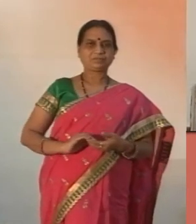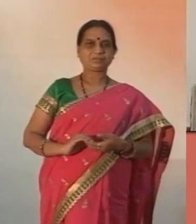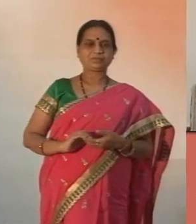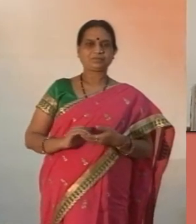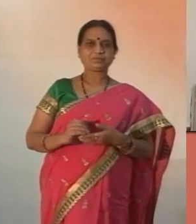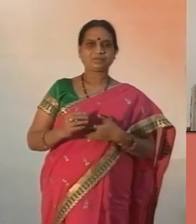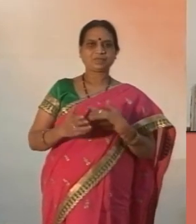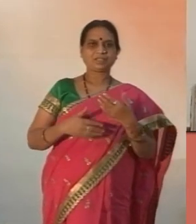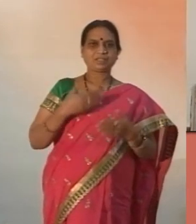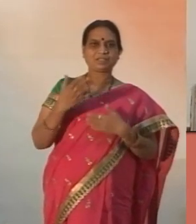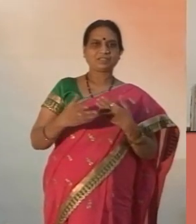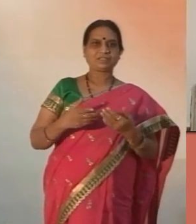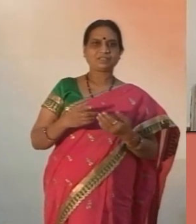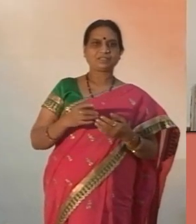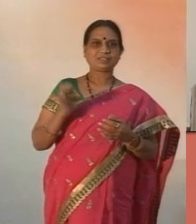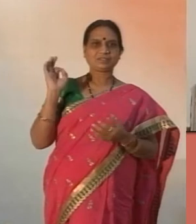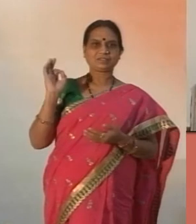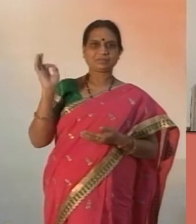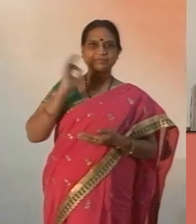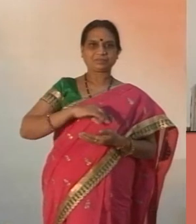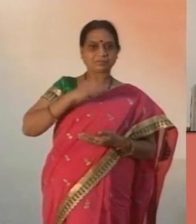अच्छी आदत होनी चाहिए,